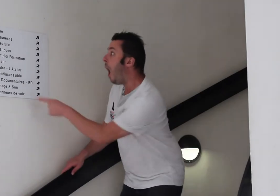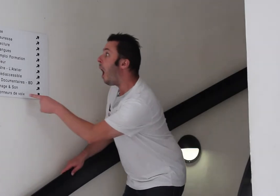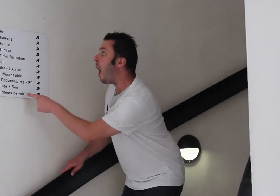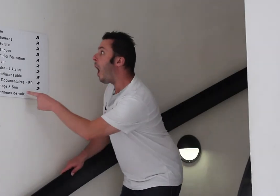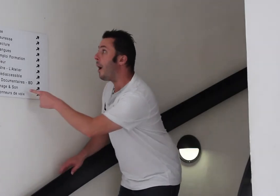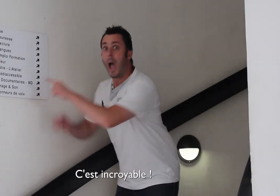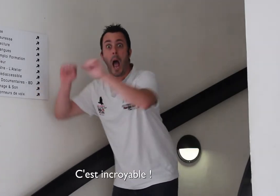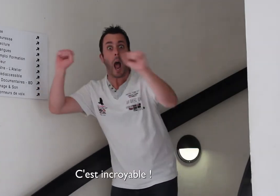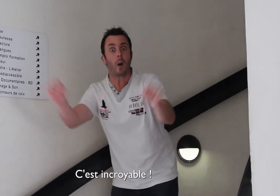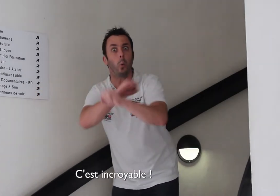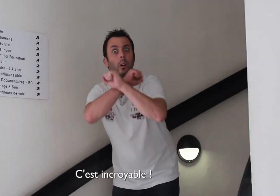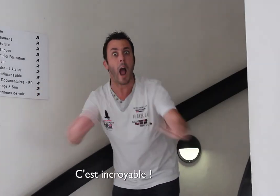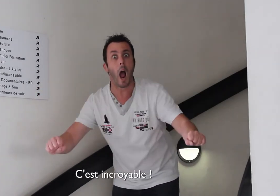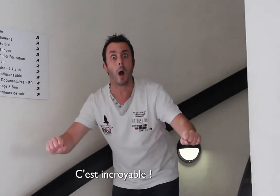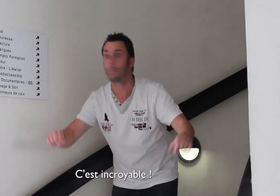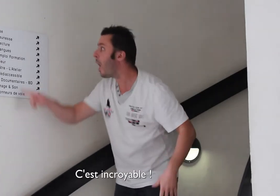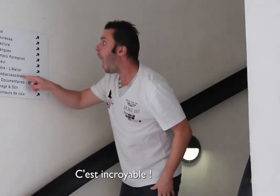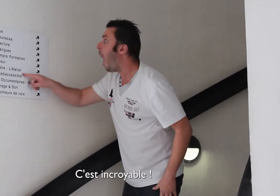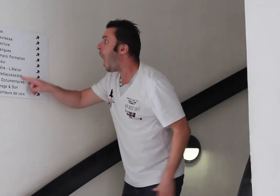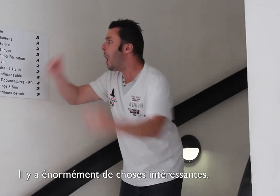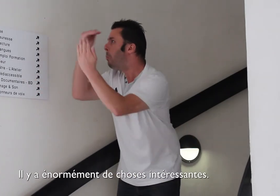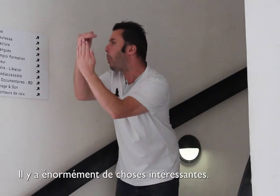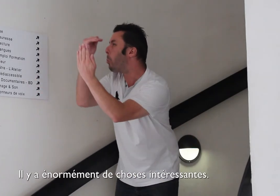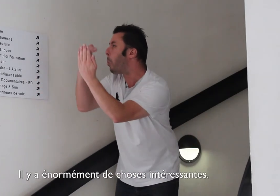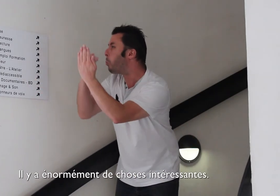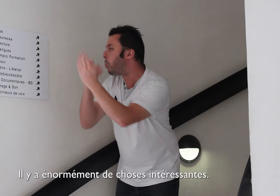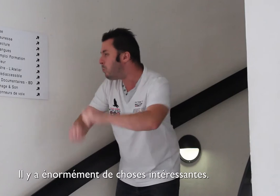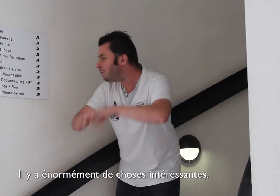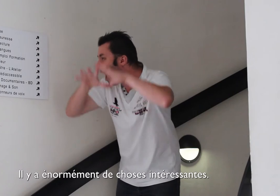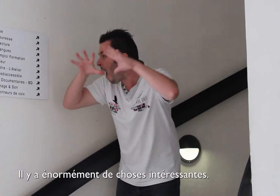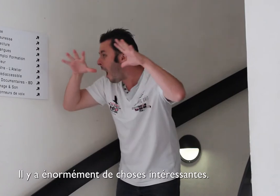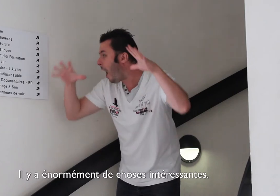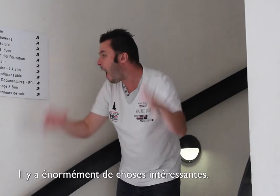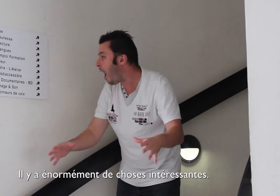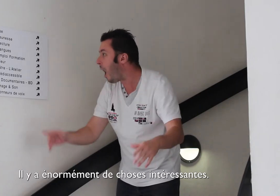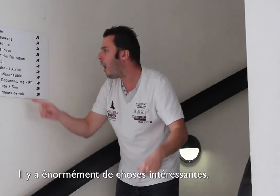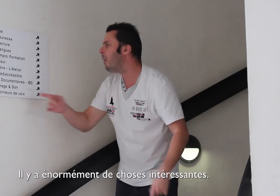C'est incroyable ! Il y a énormément de choses intéressantes.